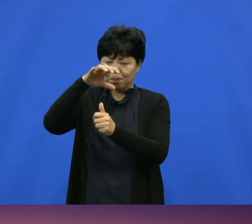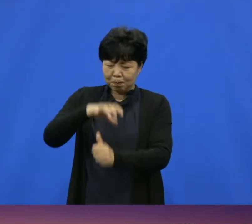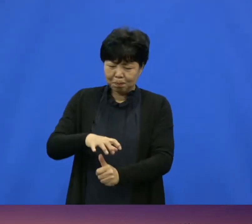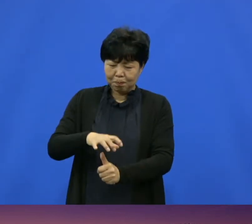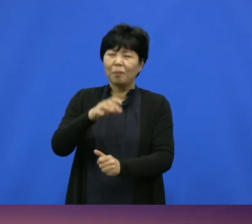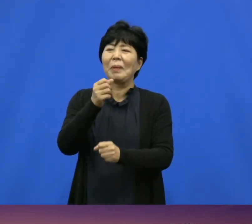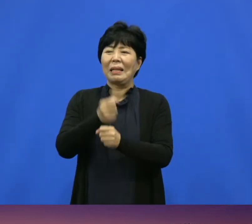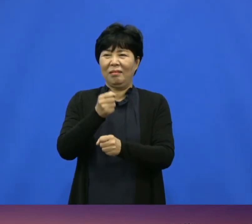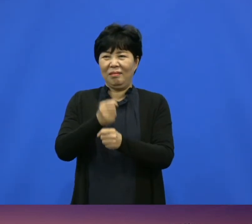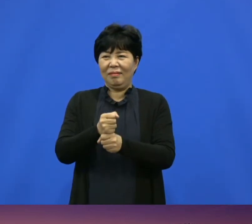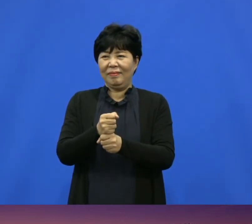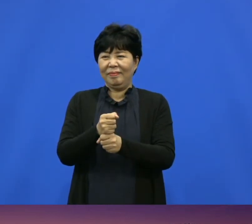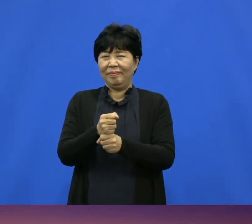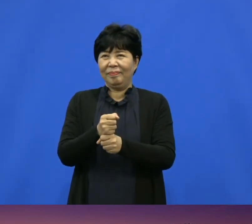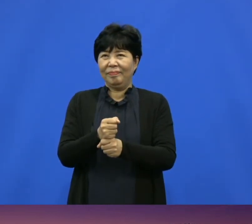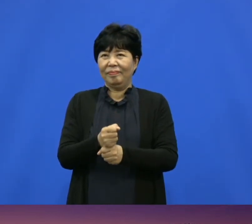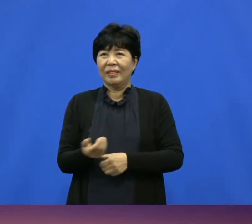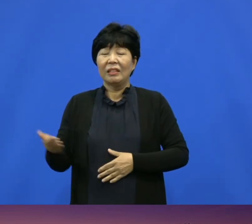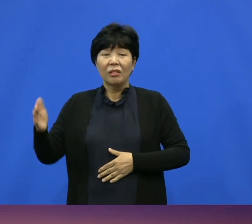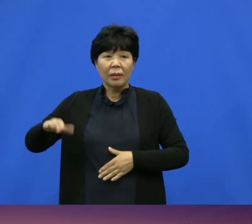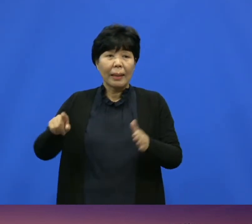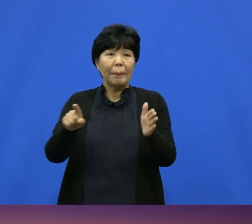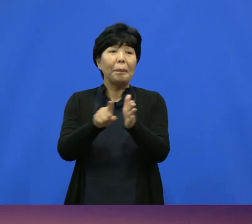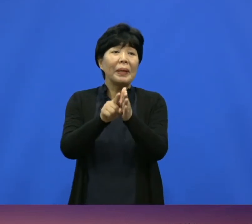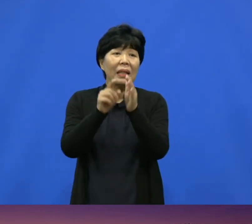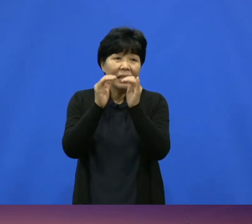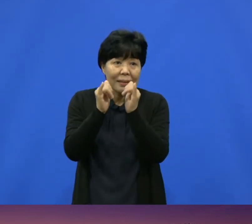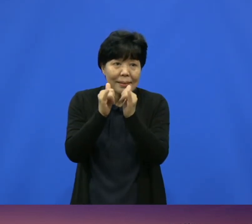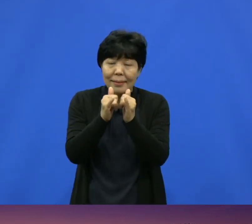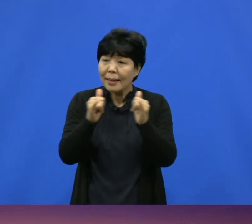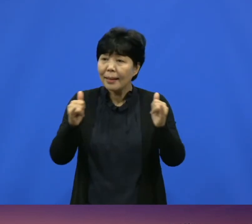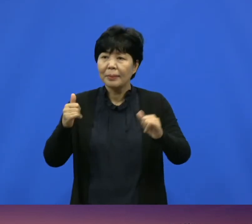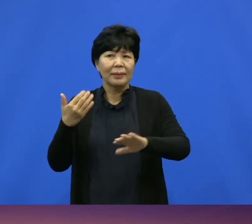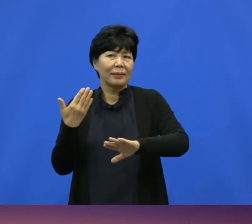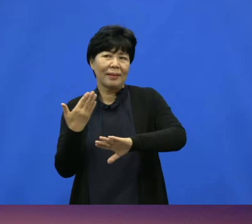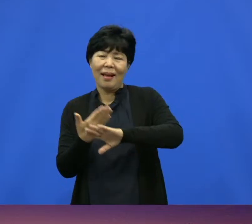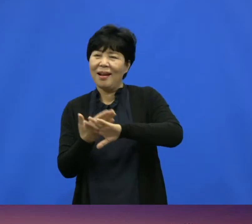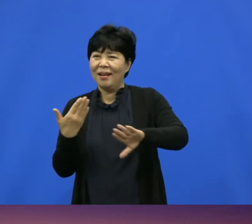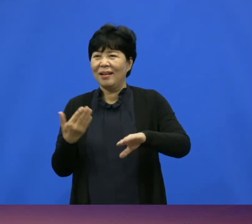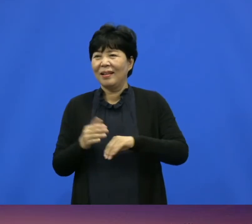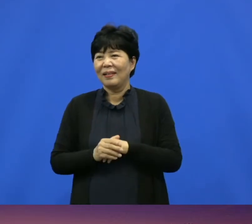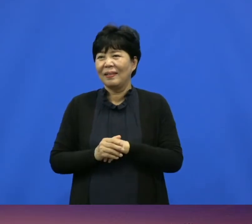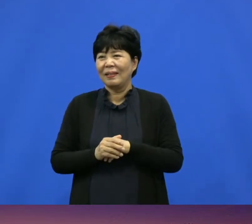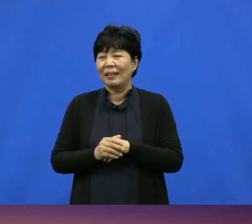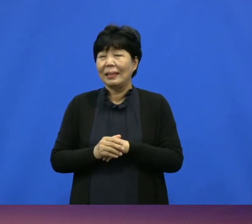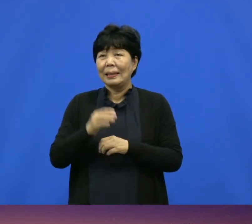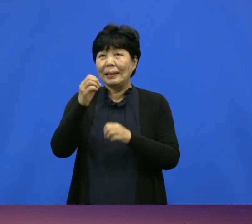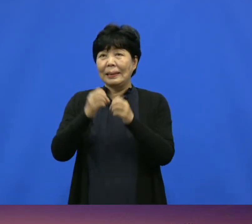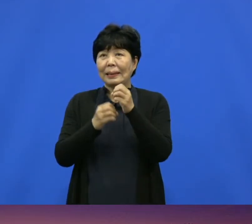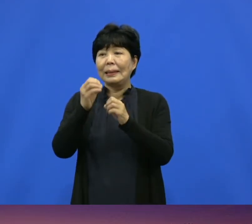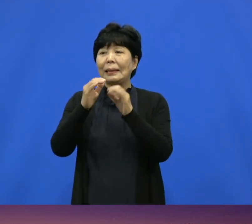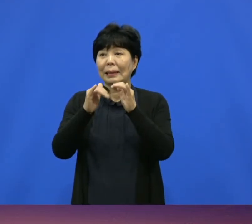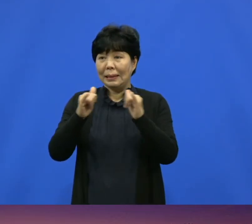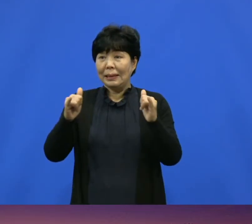그런데 여러분, 신자는 달라야 합니다. 이 끝이 아니라는 거예요. 이 시인에게 반전이 일어나는